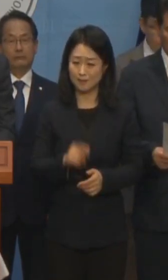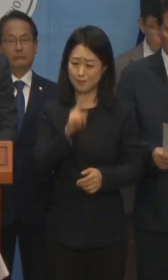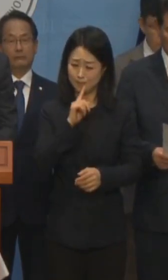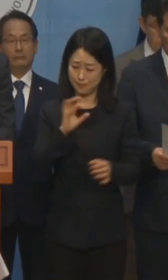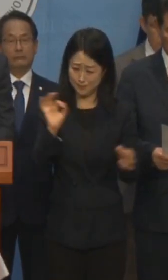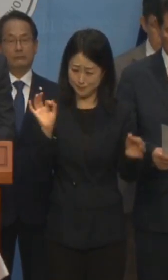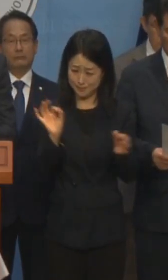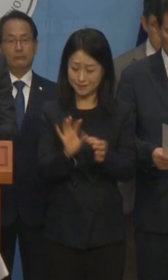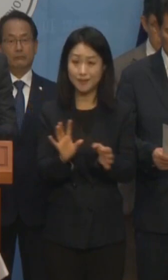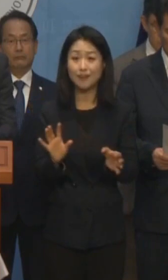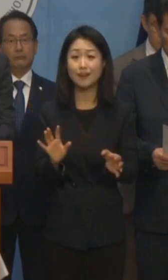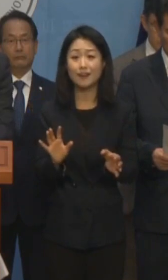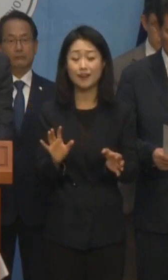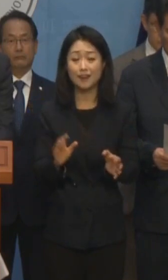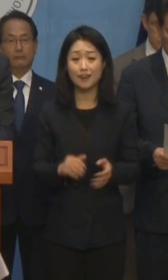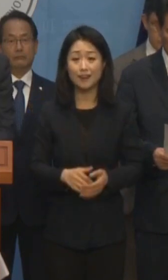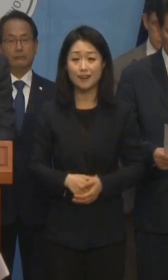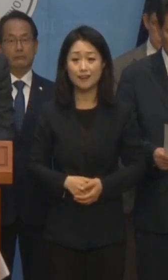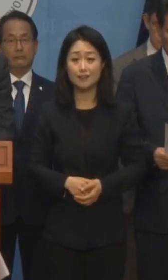어디에 있는가?